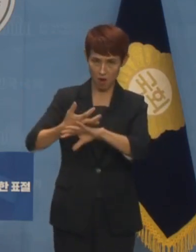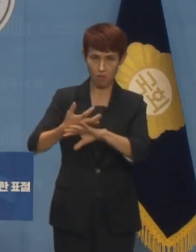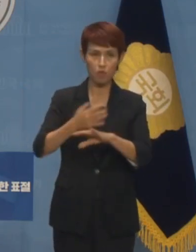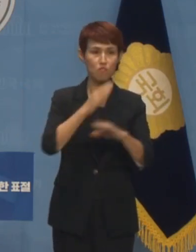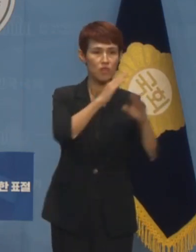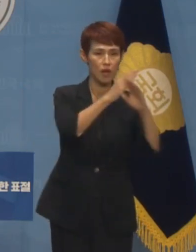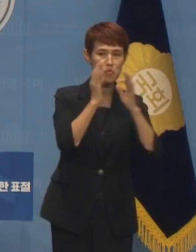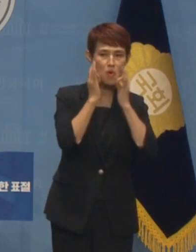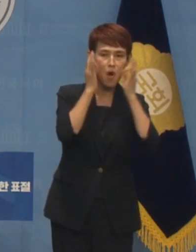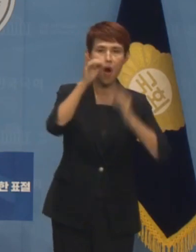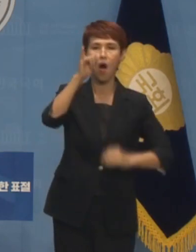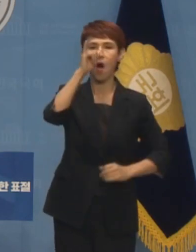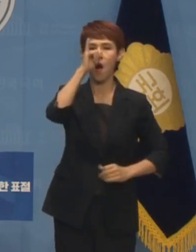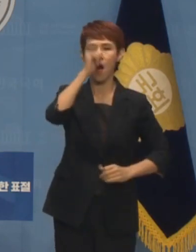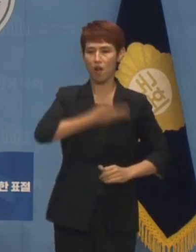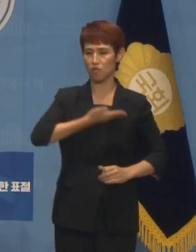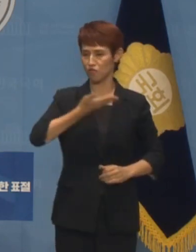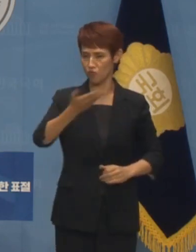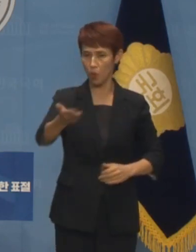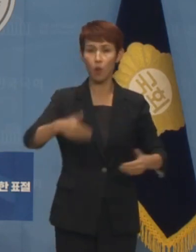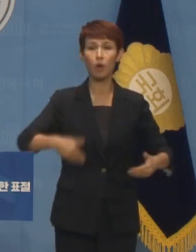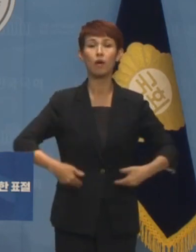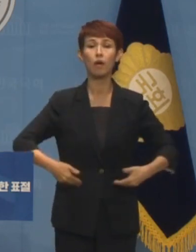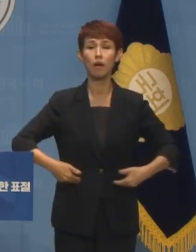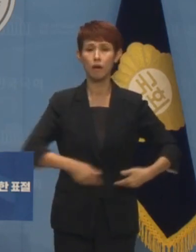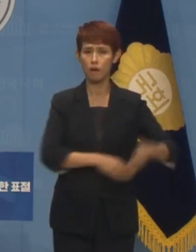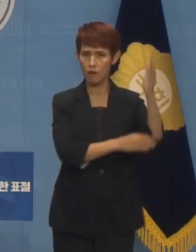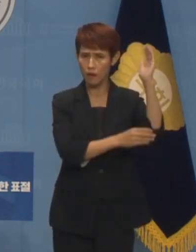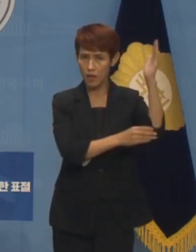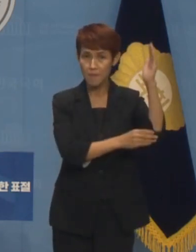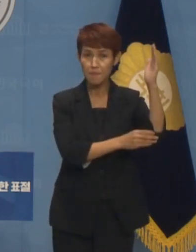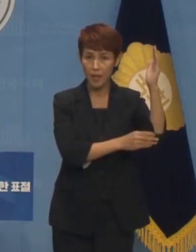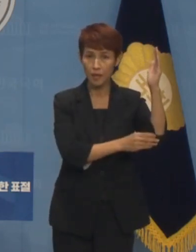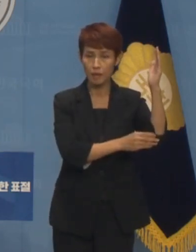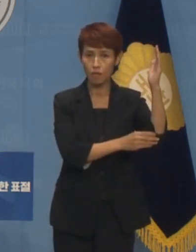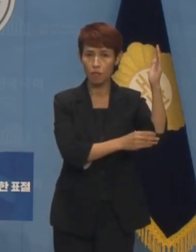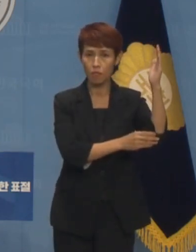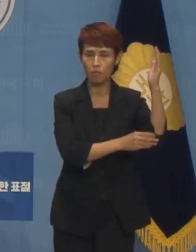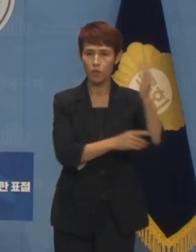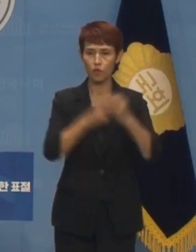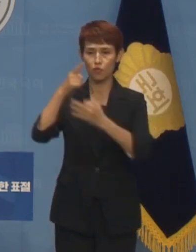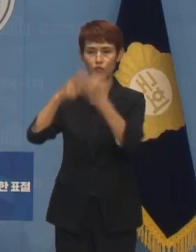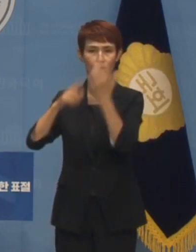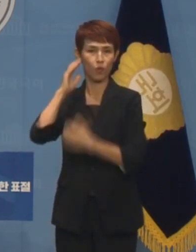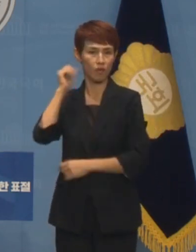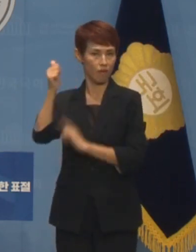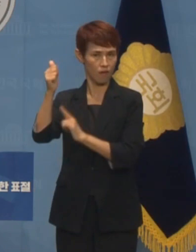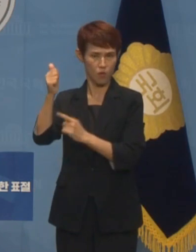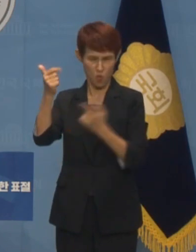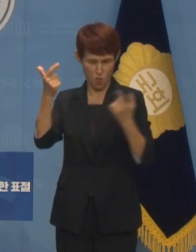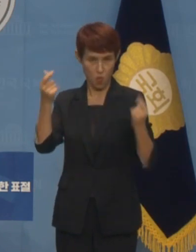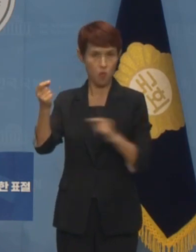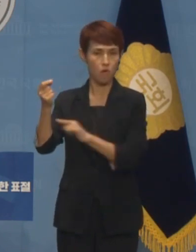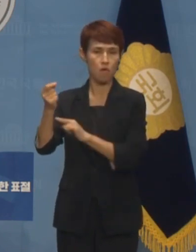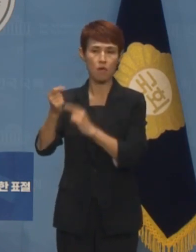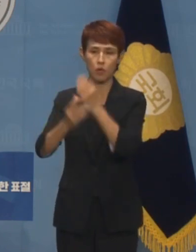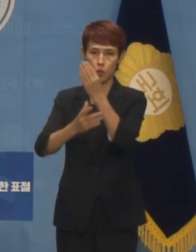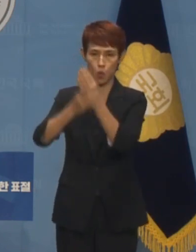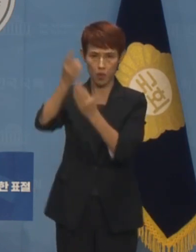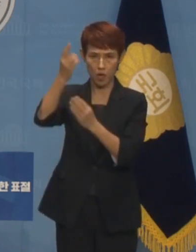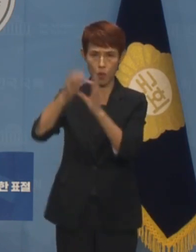노력이 있음을 알게 해야 함을 강조했습니다. 윤석열 대통령 역시 통일에